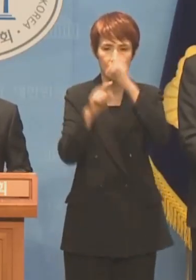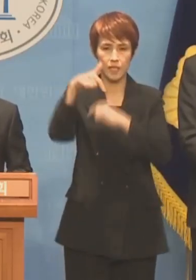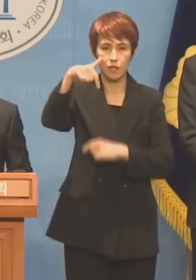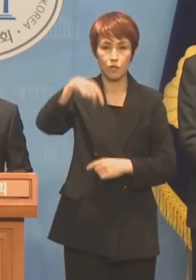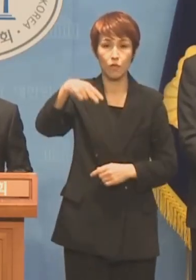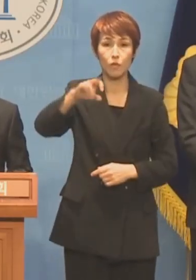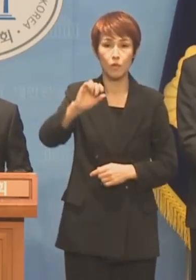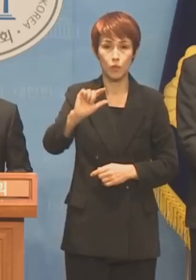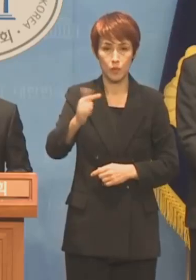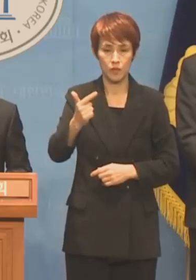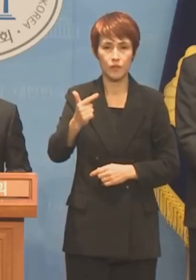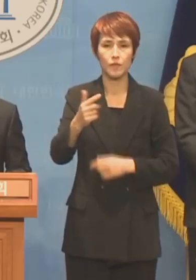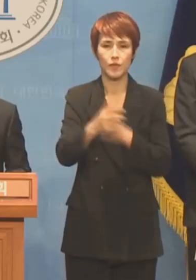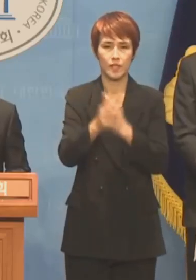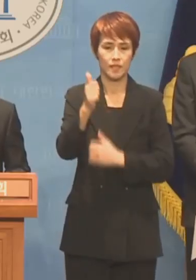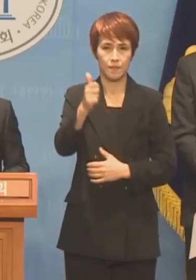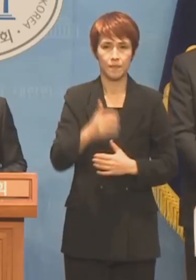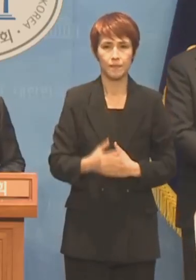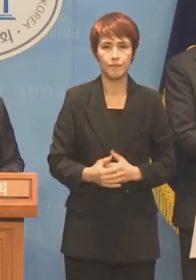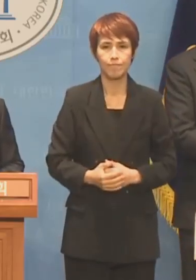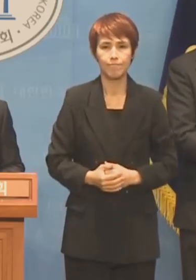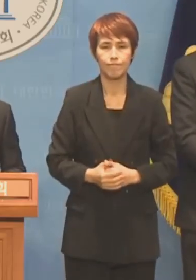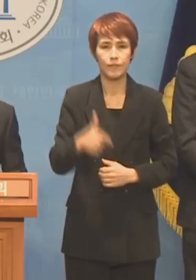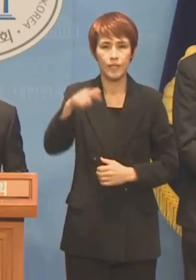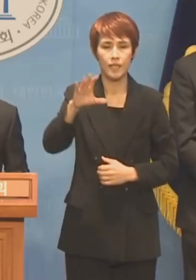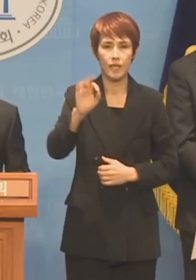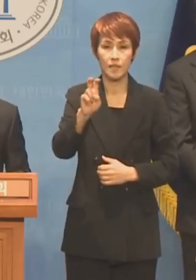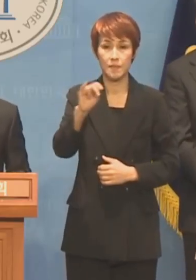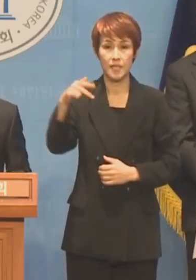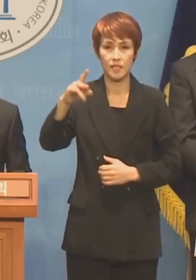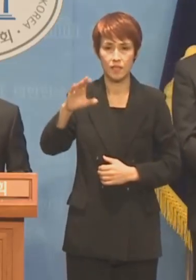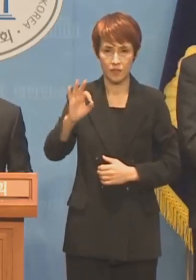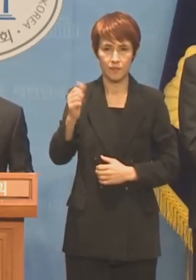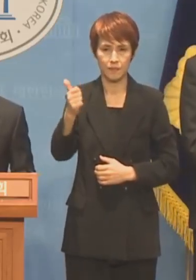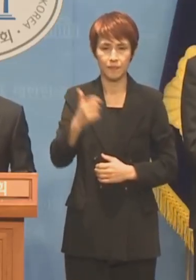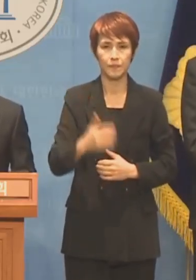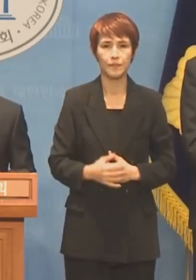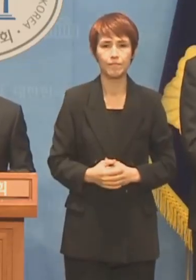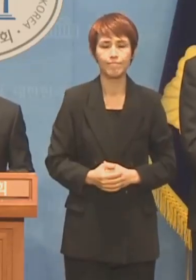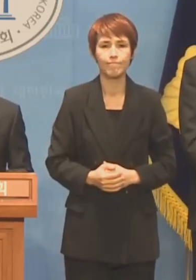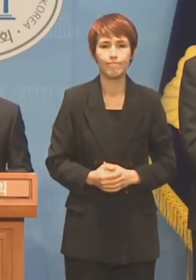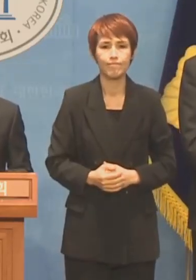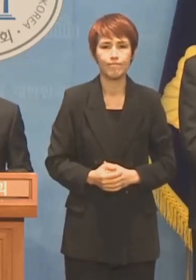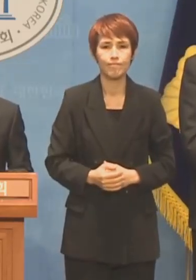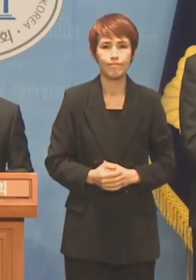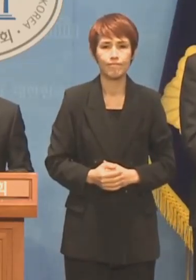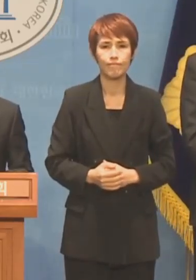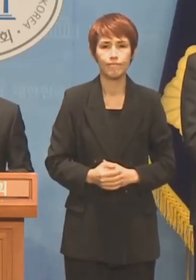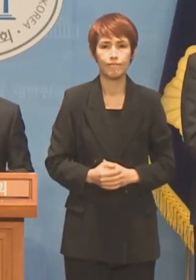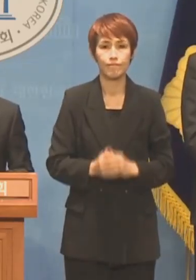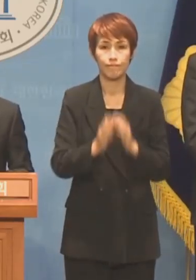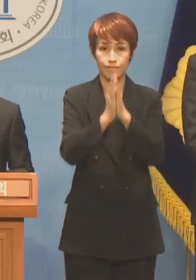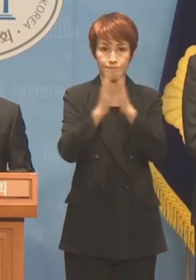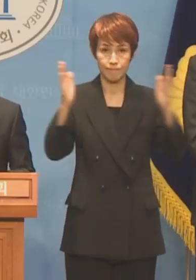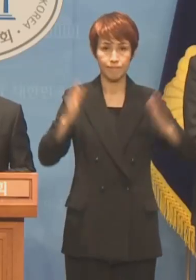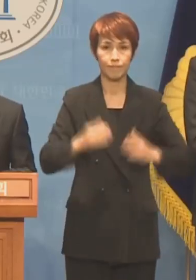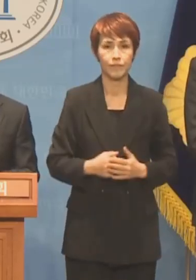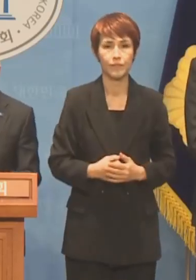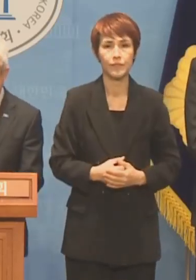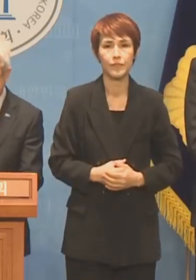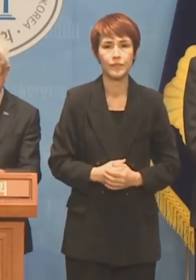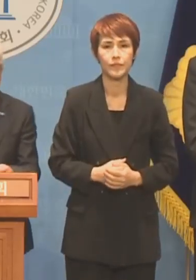이규원 전략위원장님 오셨습니다. 강미정 대변인 오셨습니다. 그럼 지금부터 기자회견을